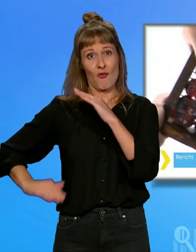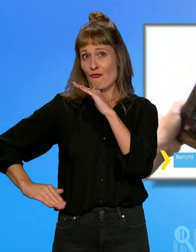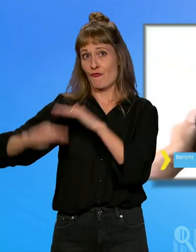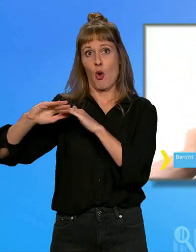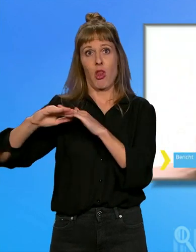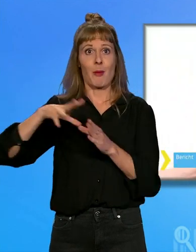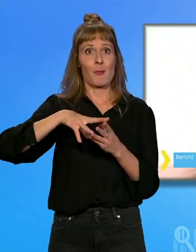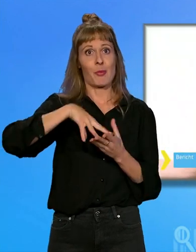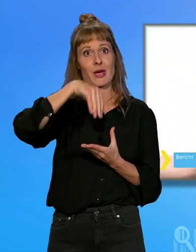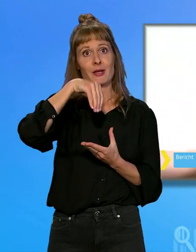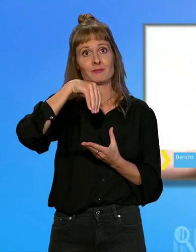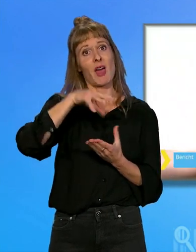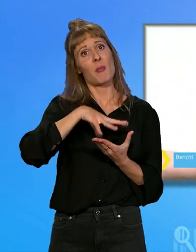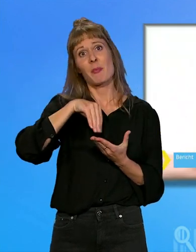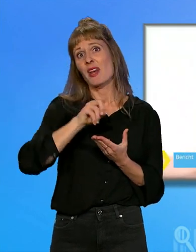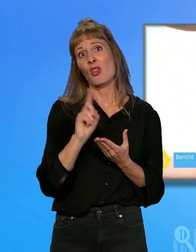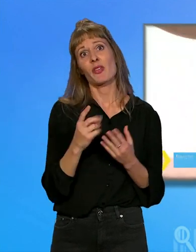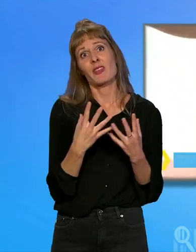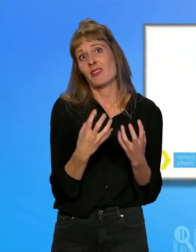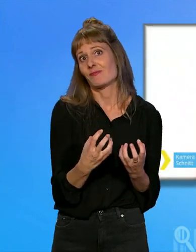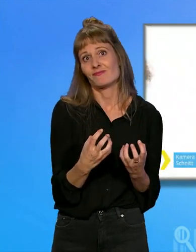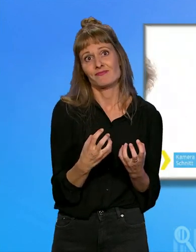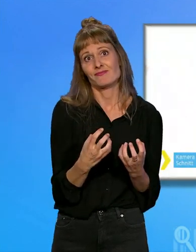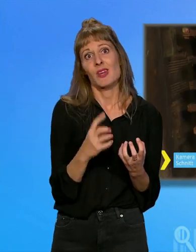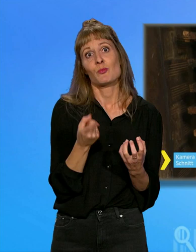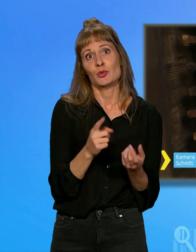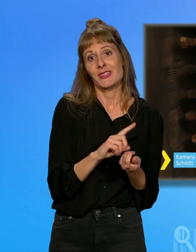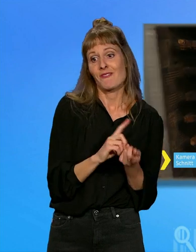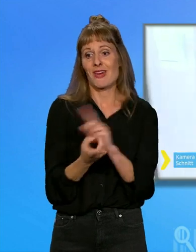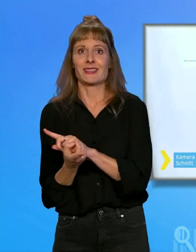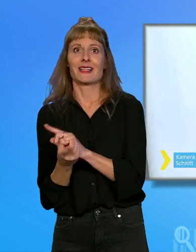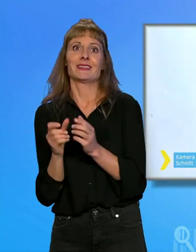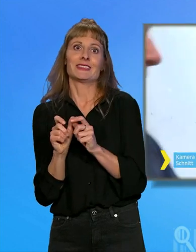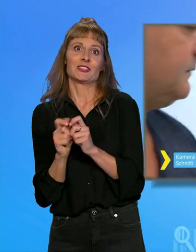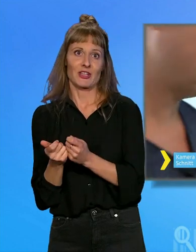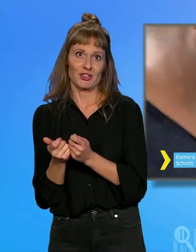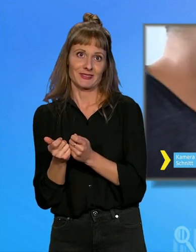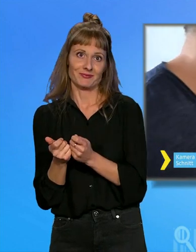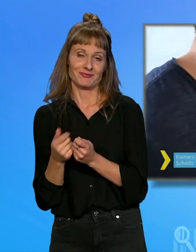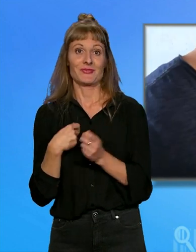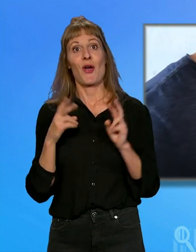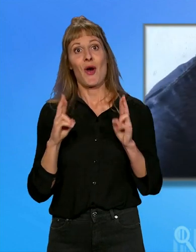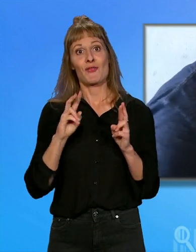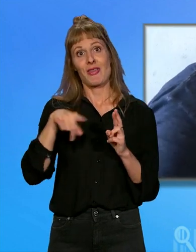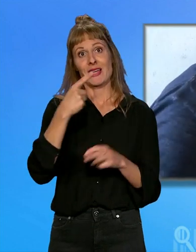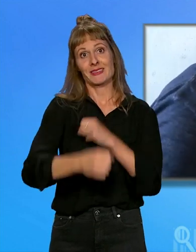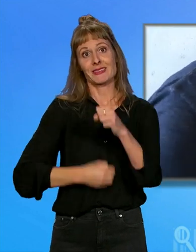So konzentrieren sich Öhlers noch auf Zwetschgen und hoffen fest, dass das nächste Jahr ein besseres